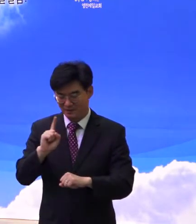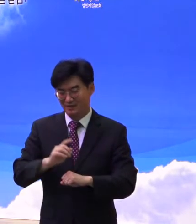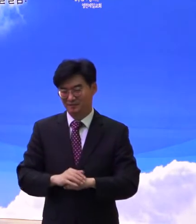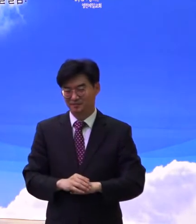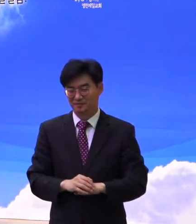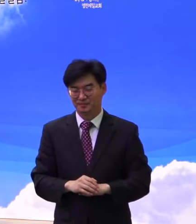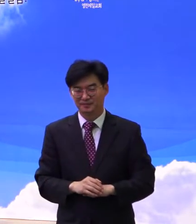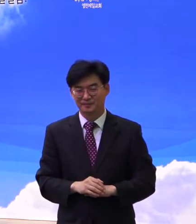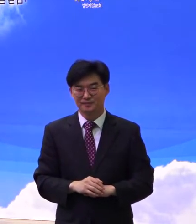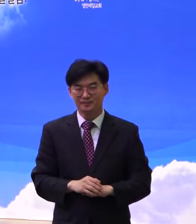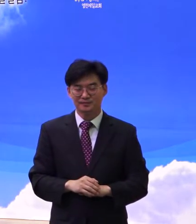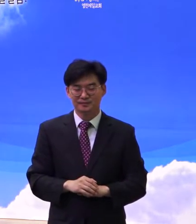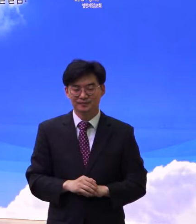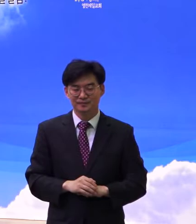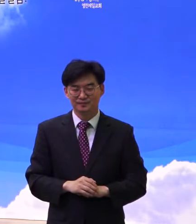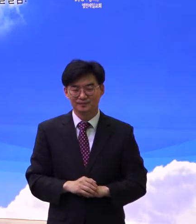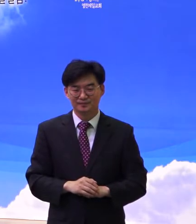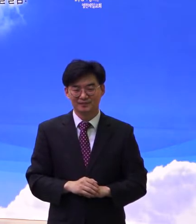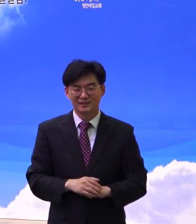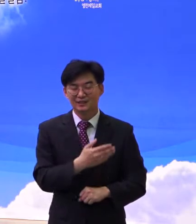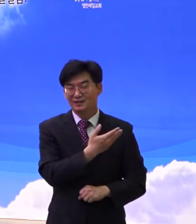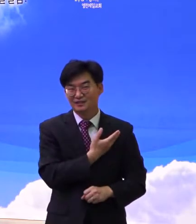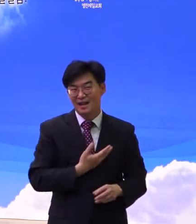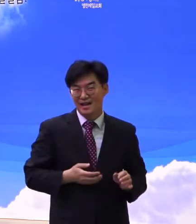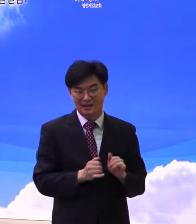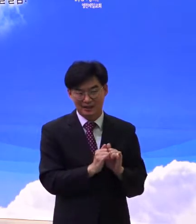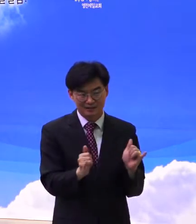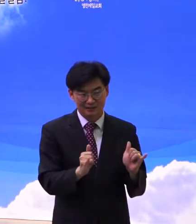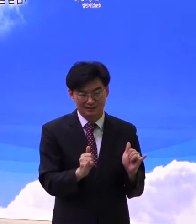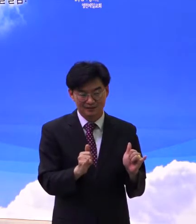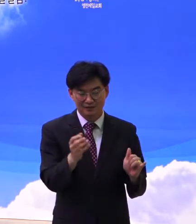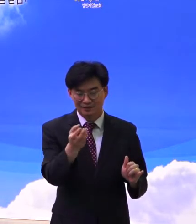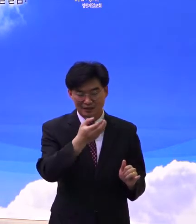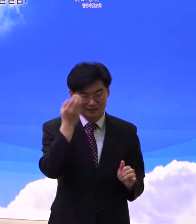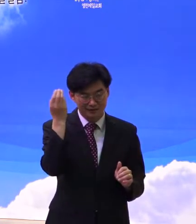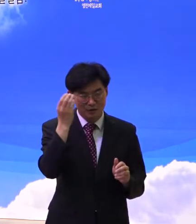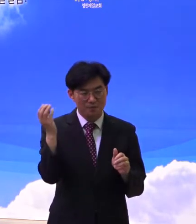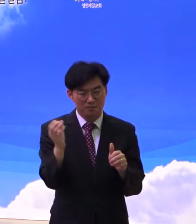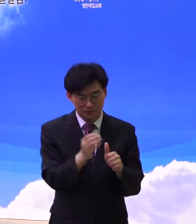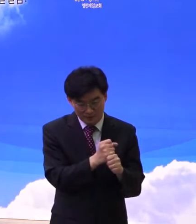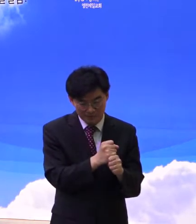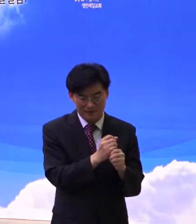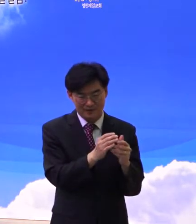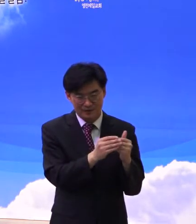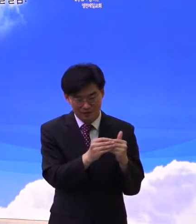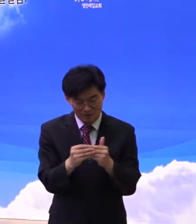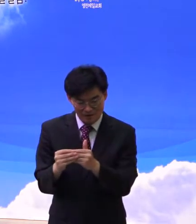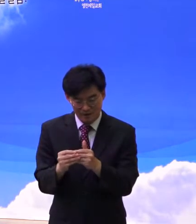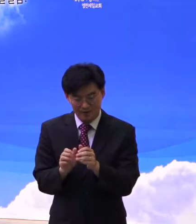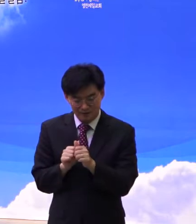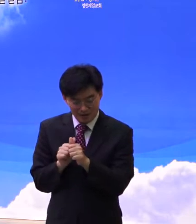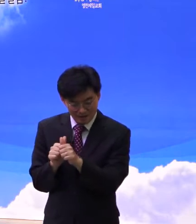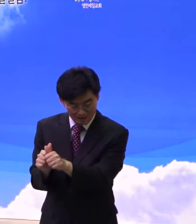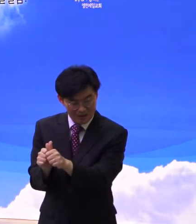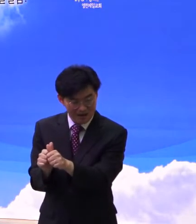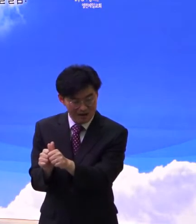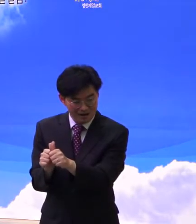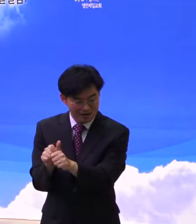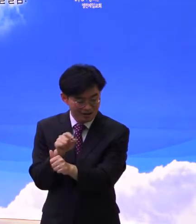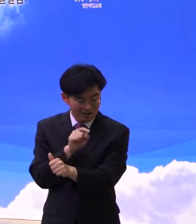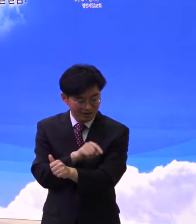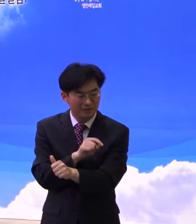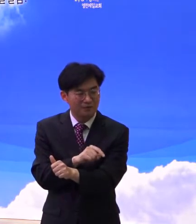그렇지만 여러분, 그렇다고 제자들이 성령의 인도하심을 따라갔다고 하는 것, 그것을